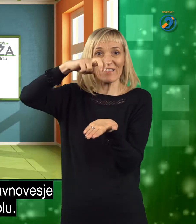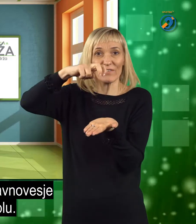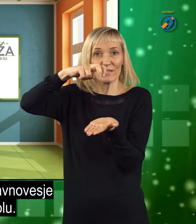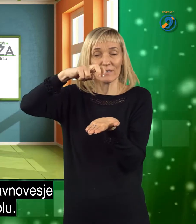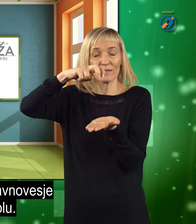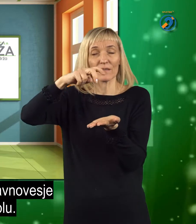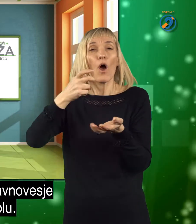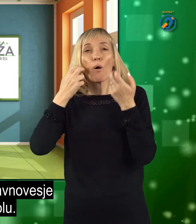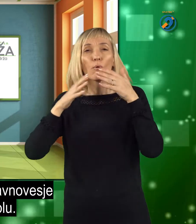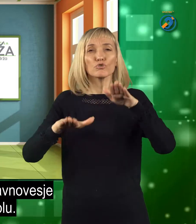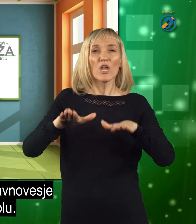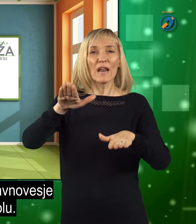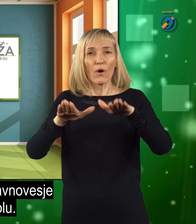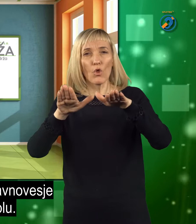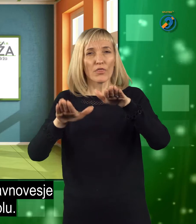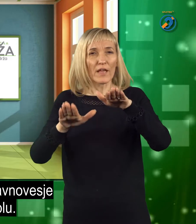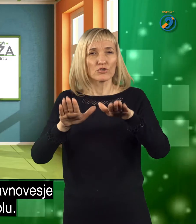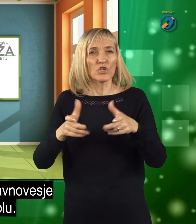Poiščemo ravnovesje na stolu.